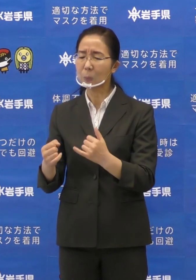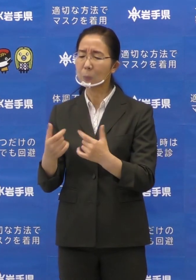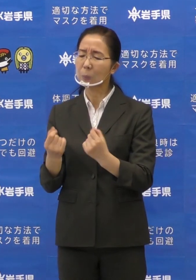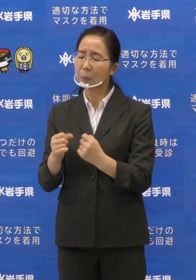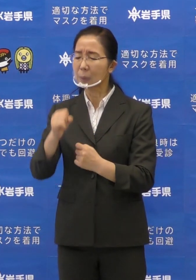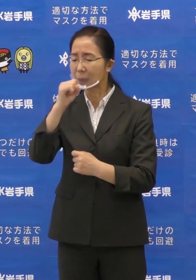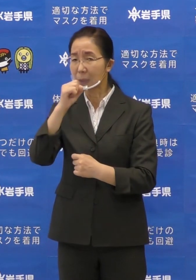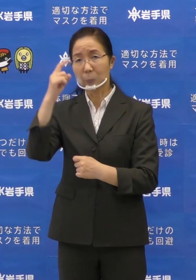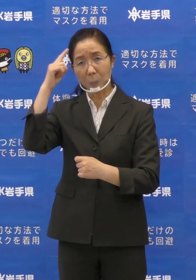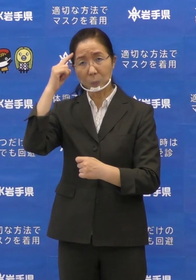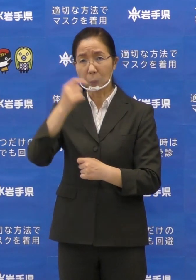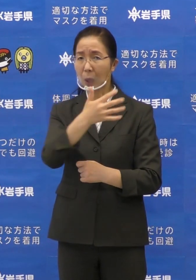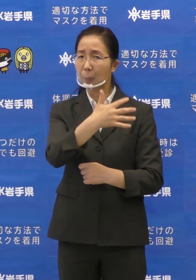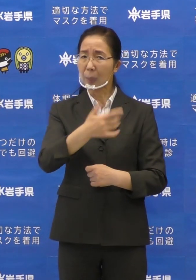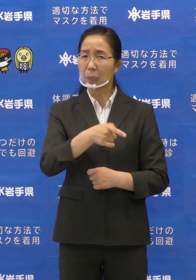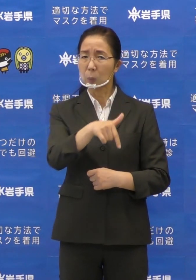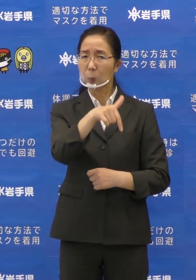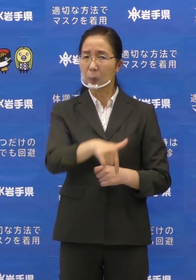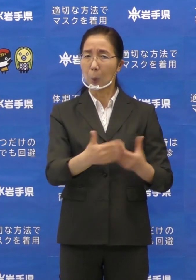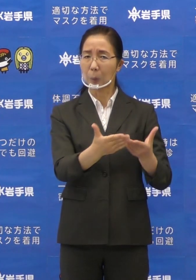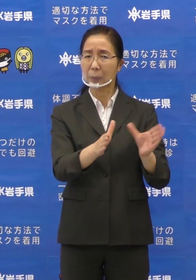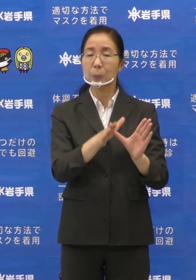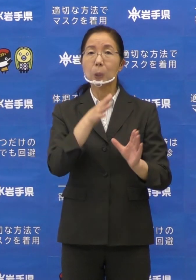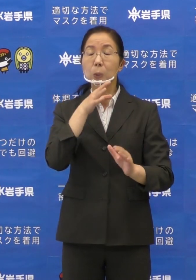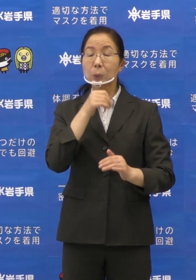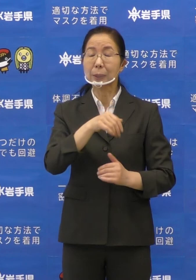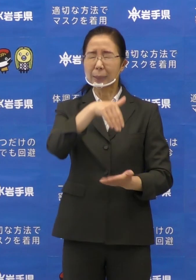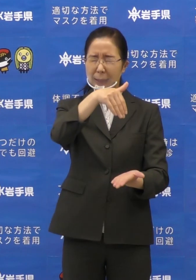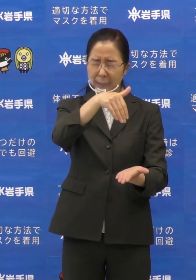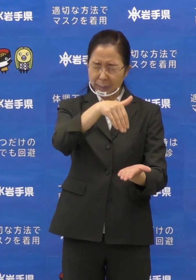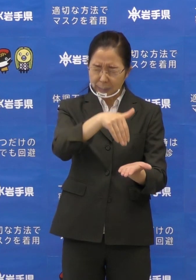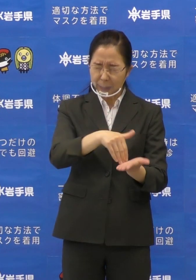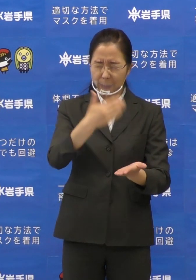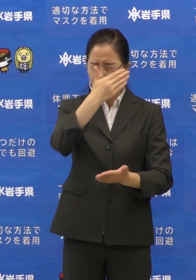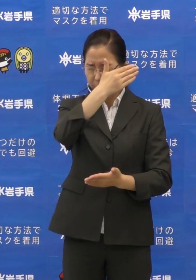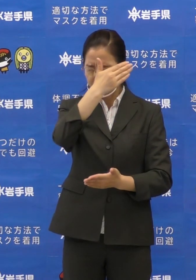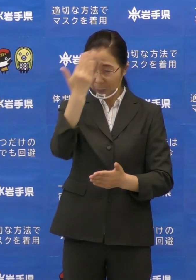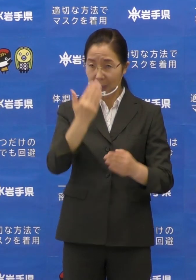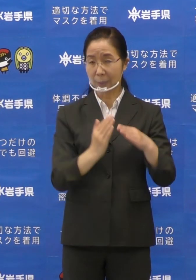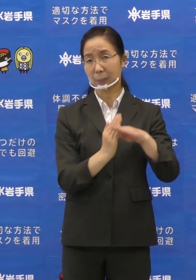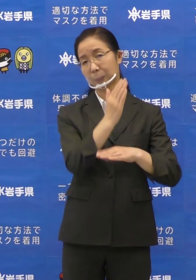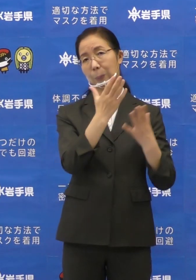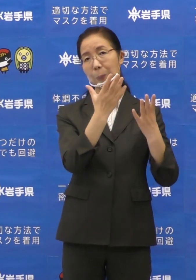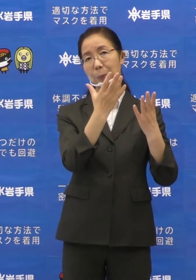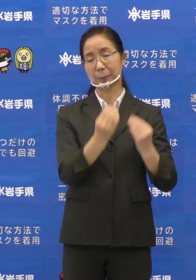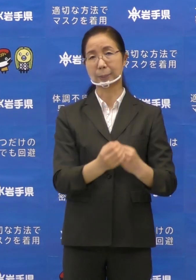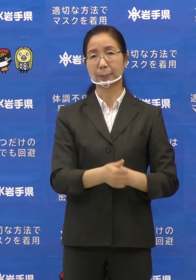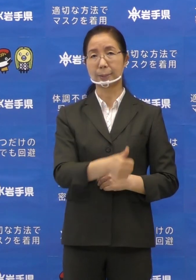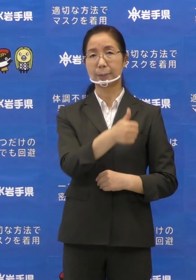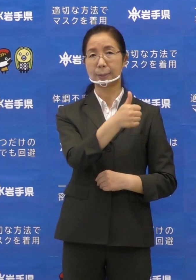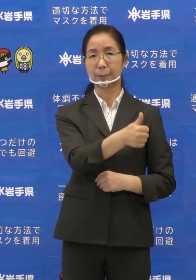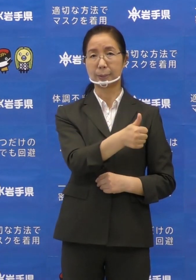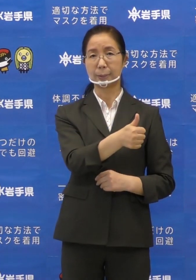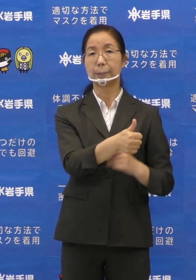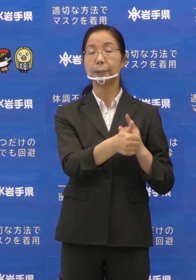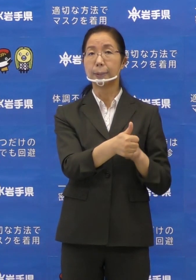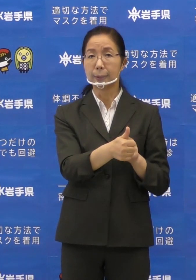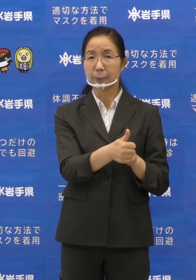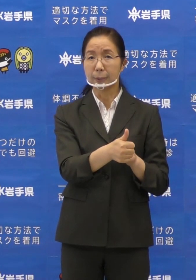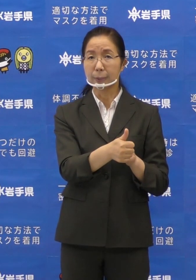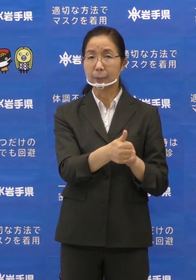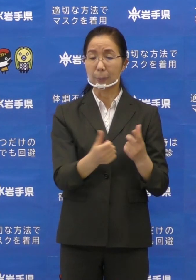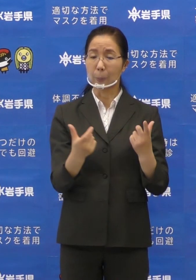アメリカ下院議員には、まあ、最年少で当選しているんですけれども、こう